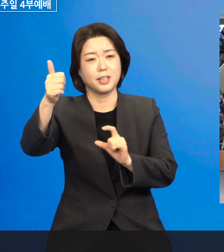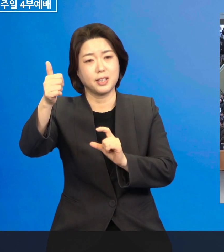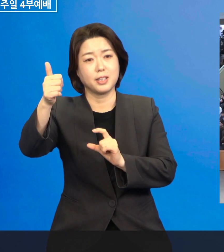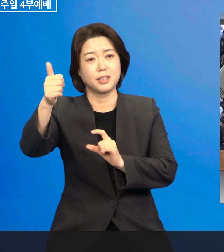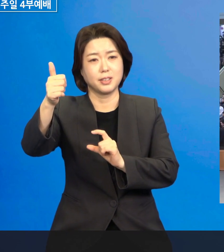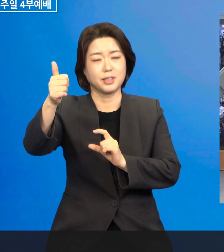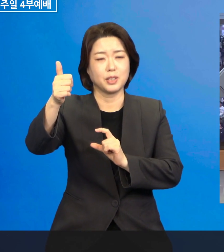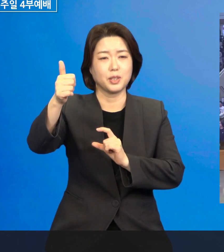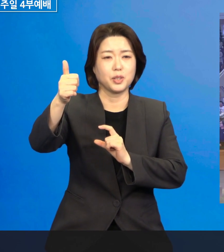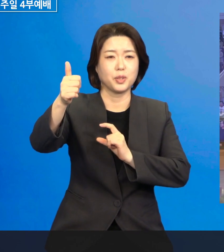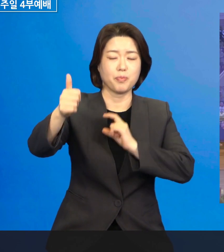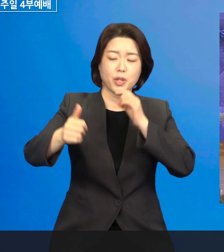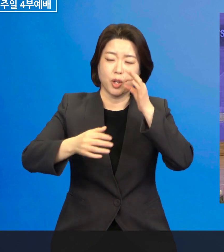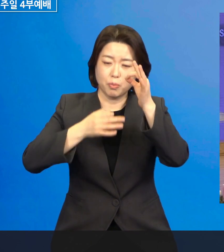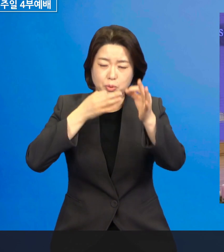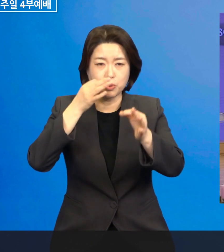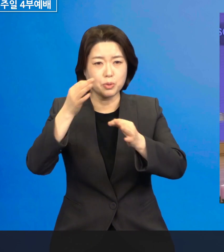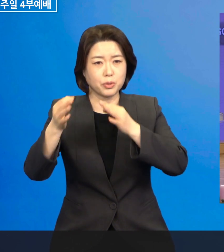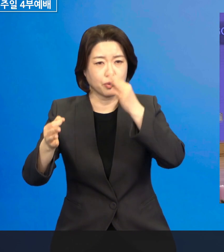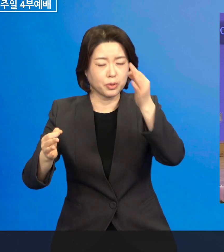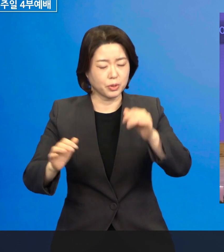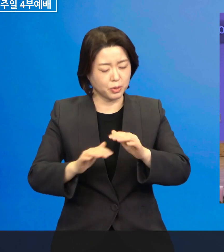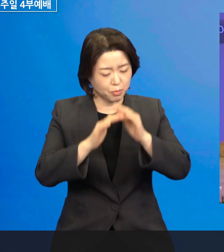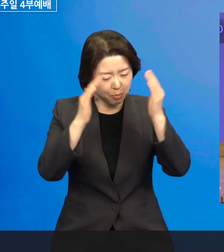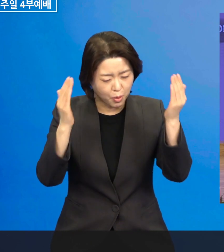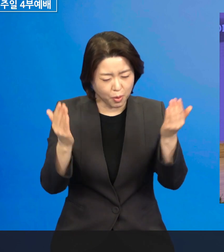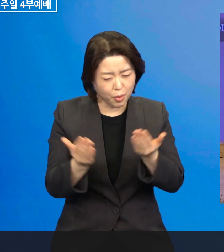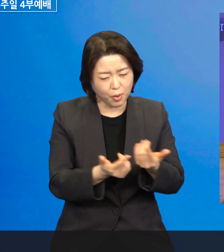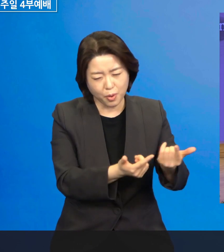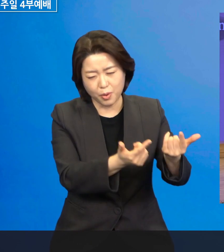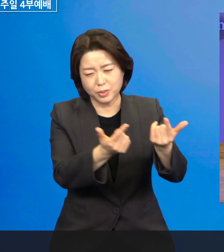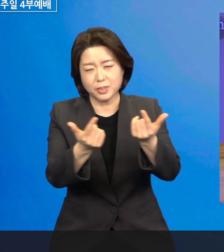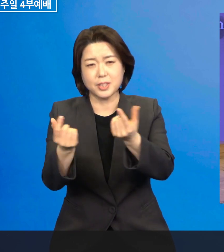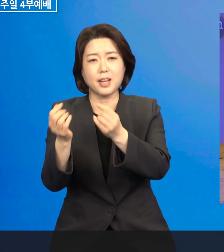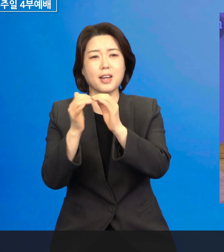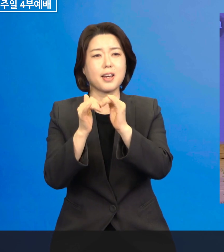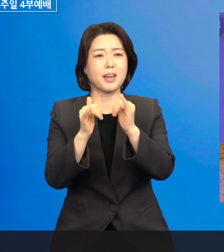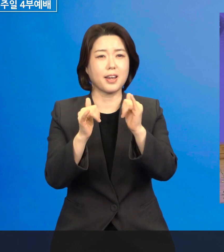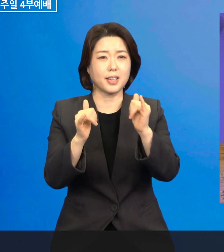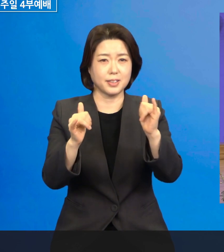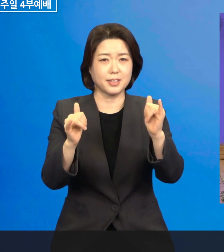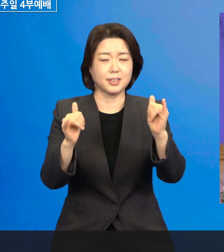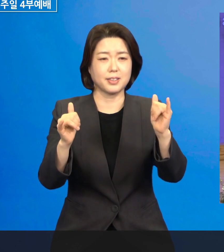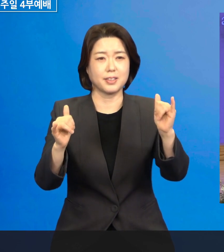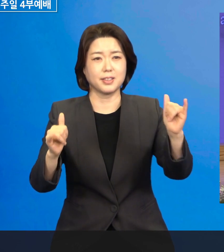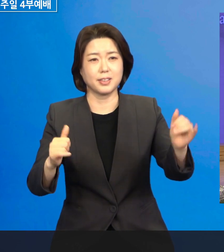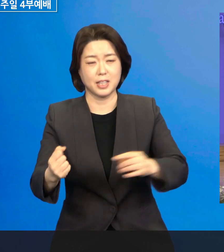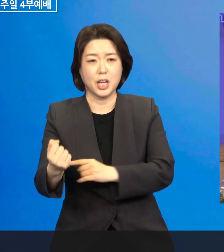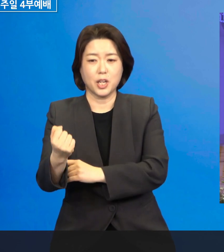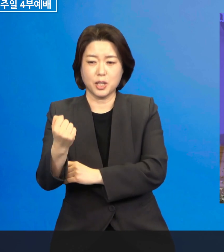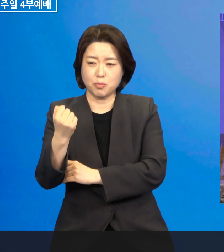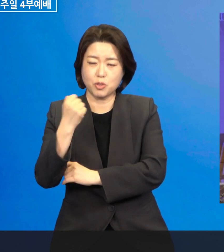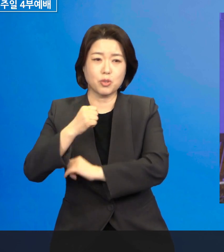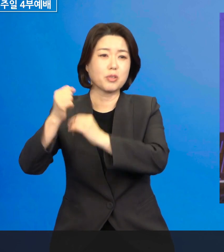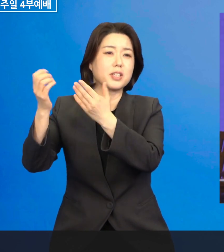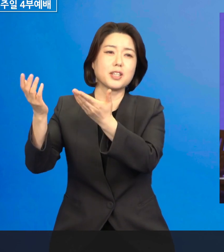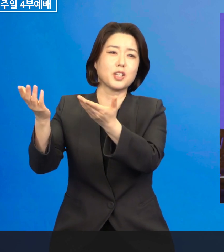주의 이름 부르는 모든 힘주시고 늘 지켜주시리.